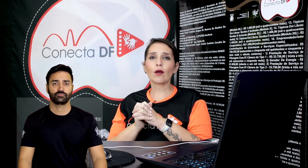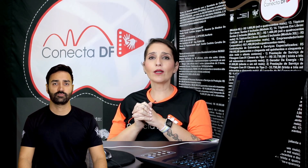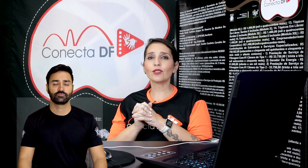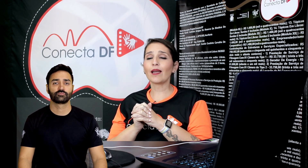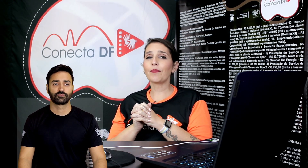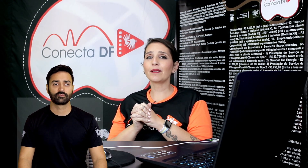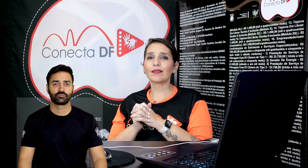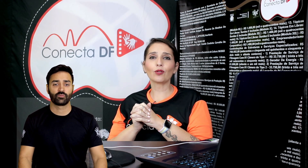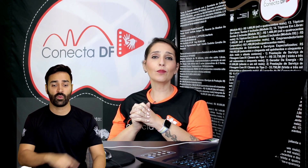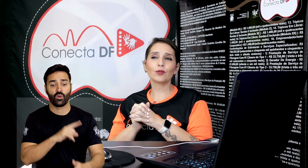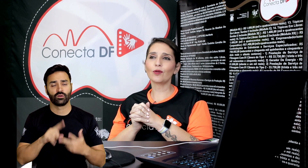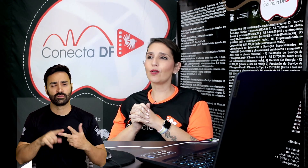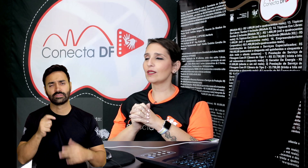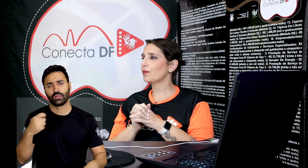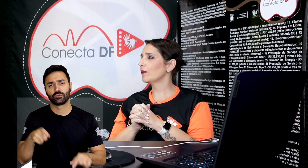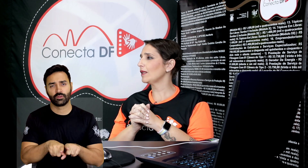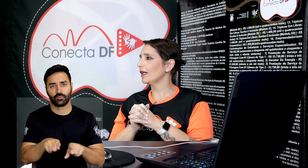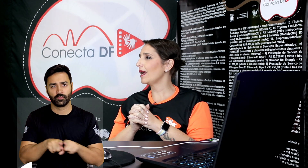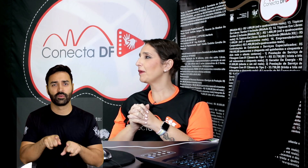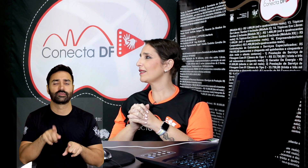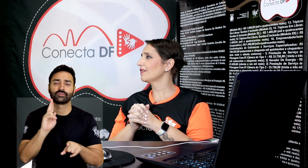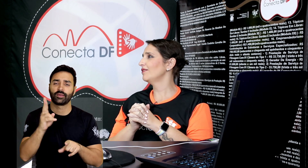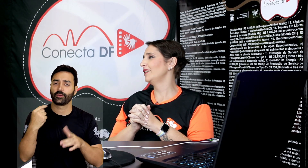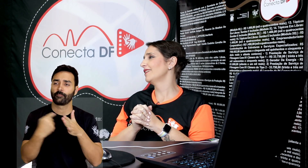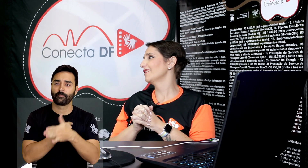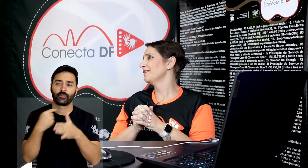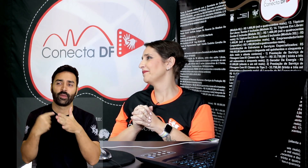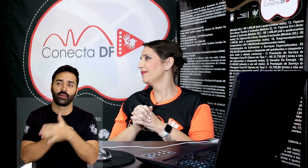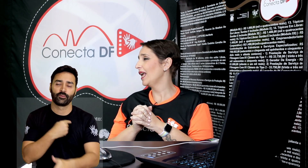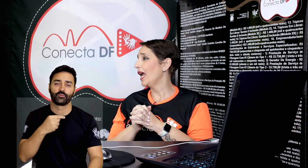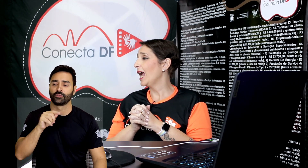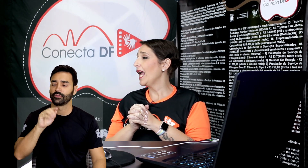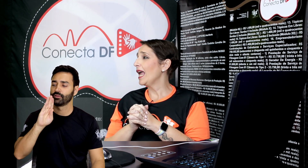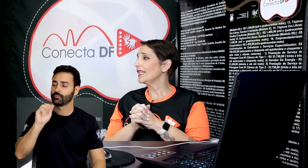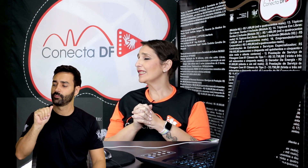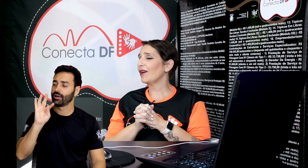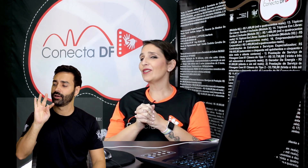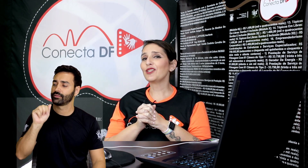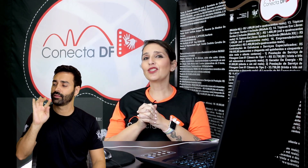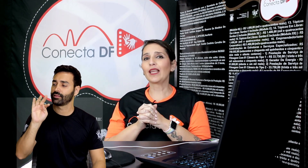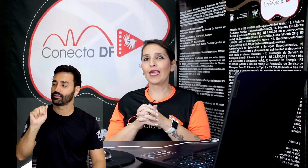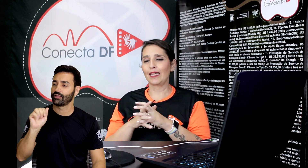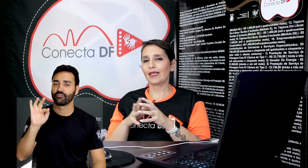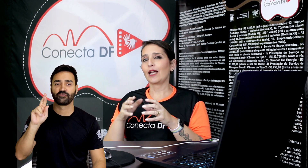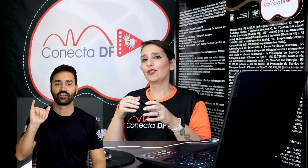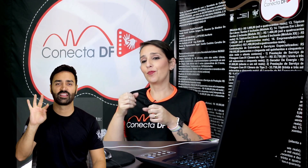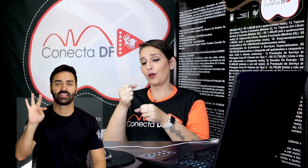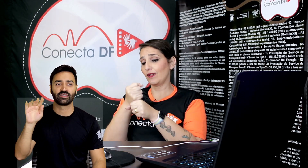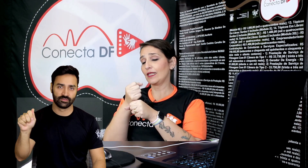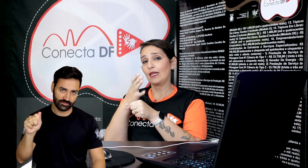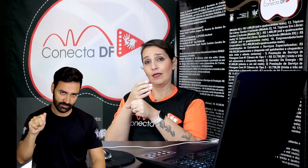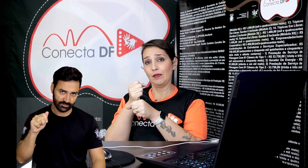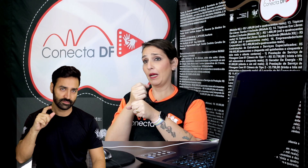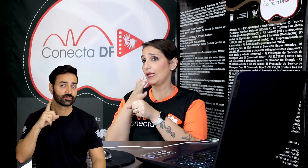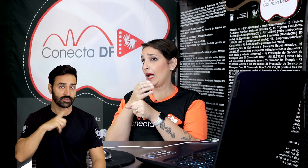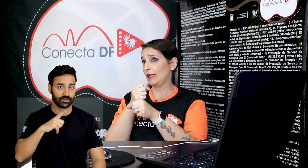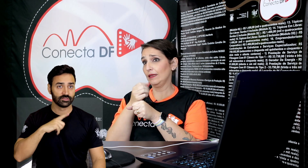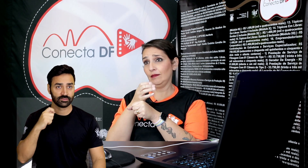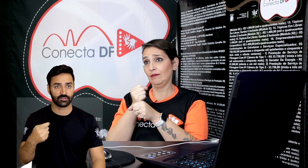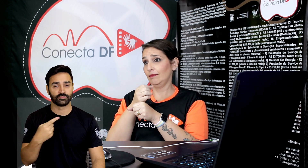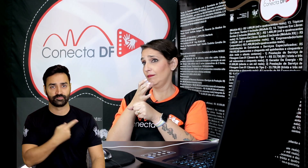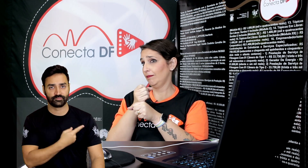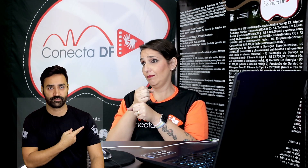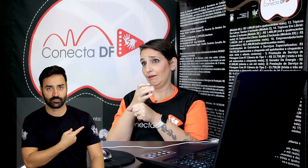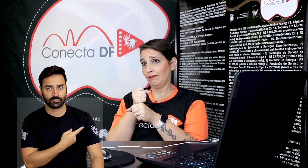Outro sinal que a gente tem é todo mundo gosta de perguntar, né? A batata frita. Então a gente pode fazer